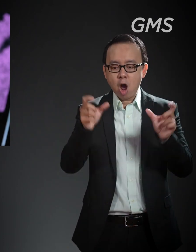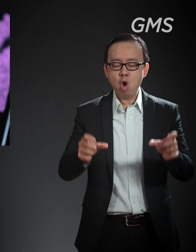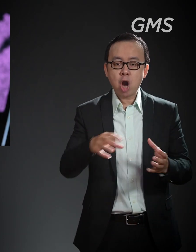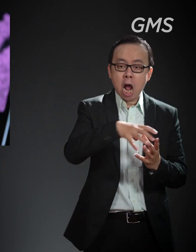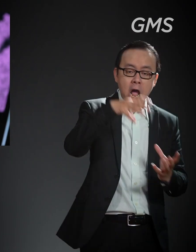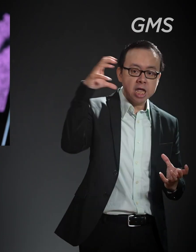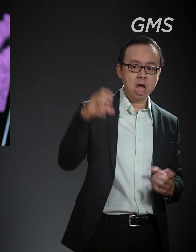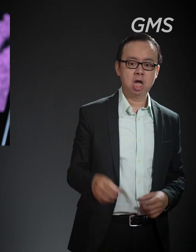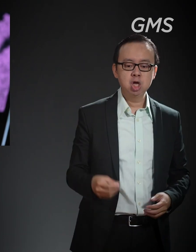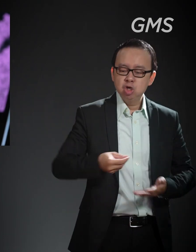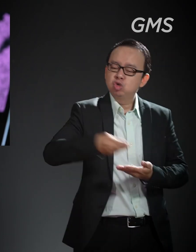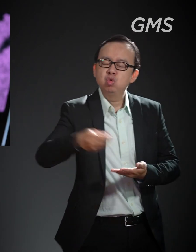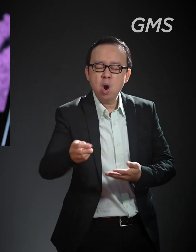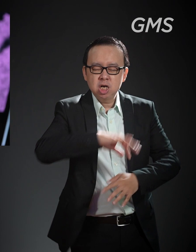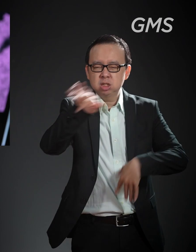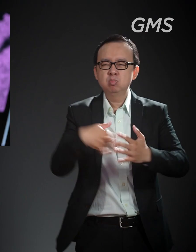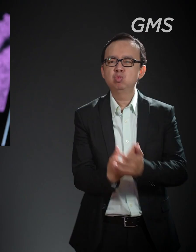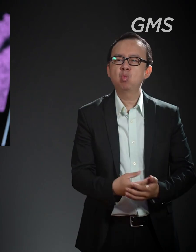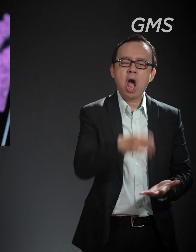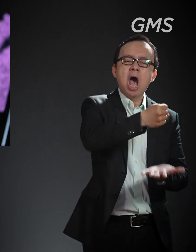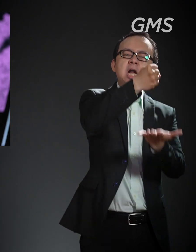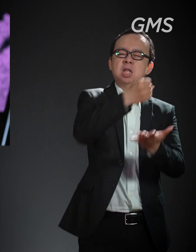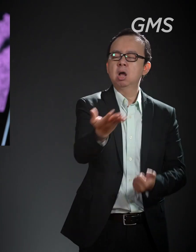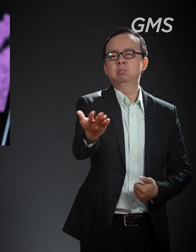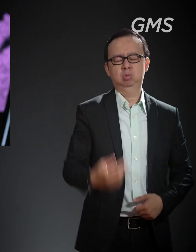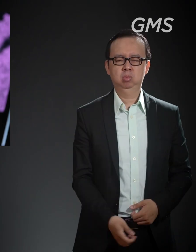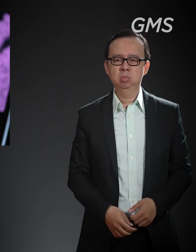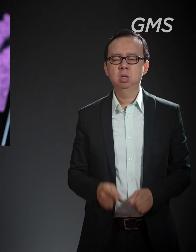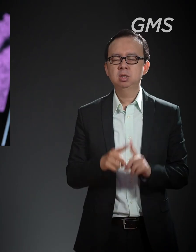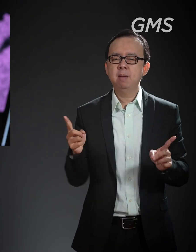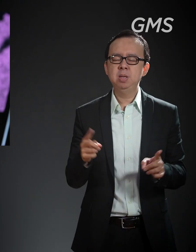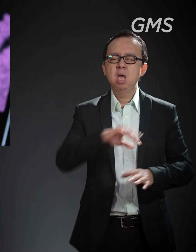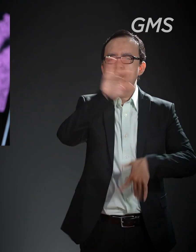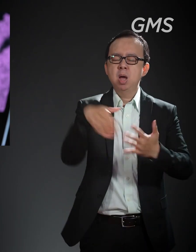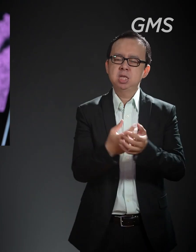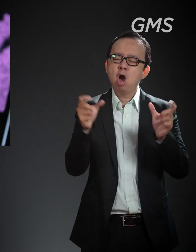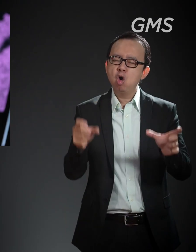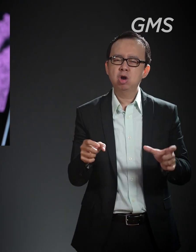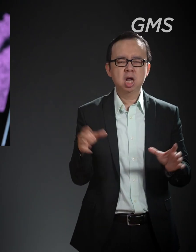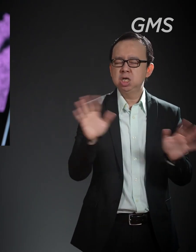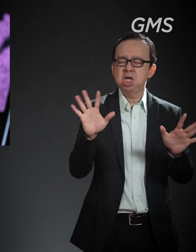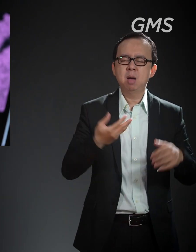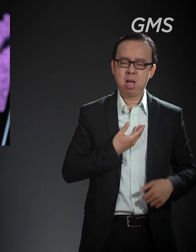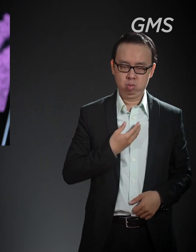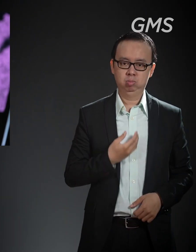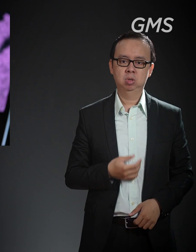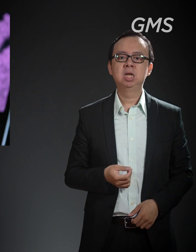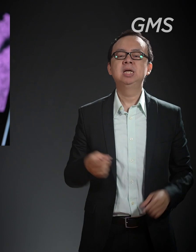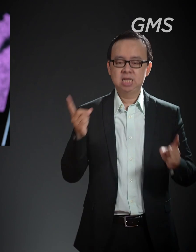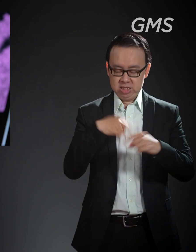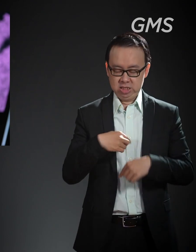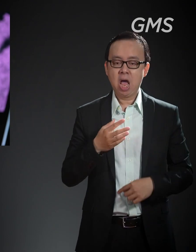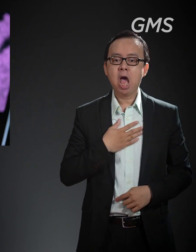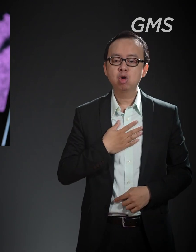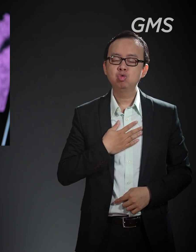Kemungkinan besar banyak orang tidak akan bersedia. Karena itu saya memilih mulai dari bawah. Persembahan persepuluhan